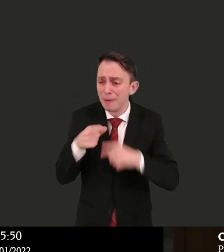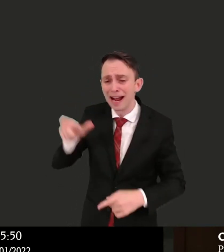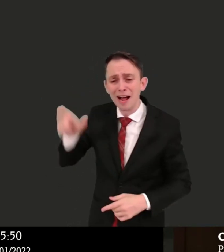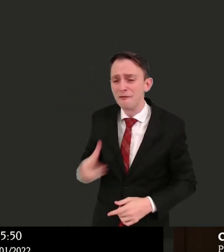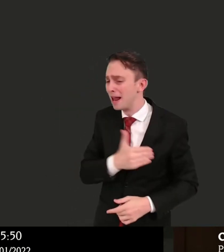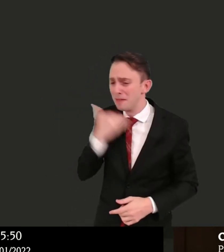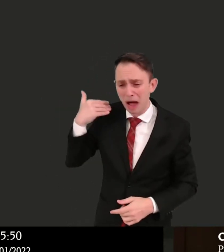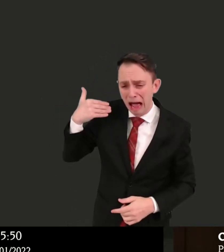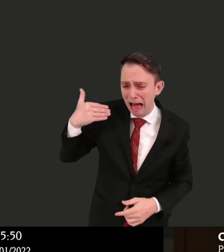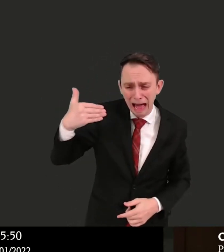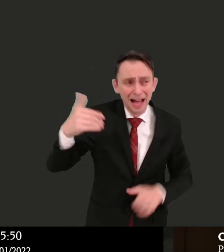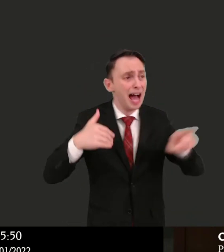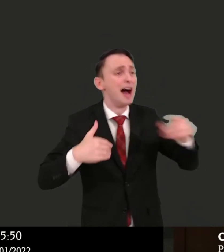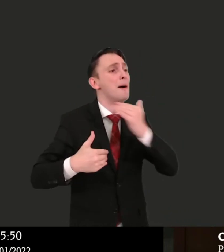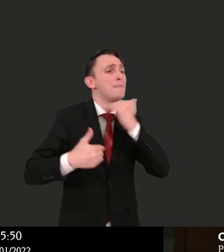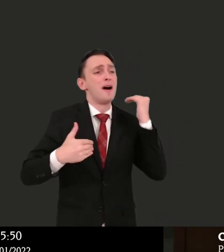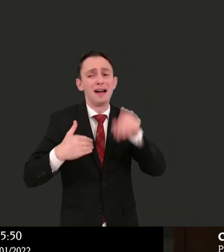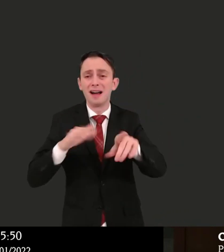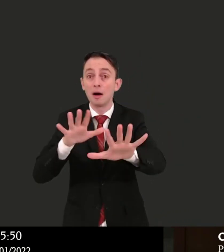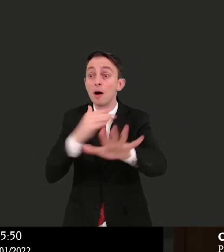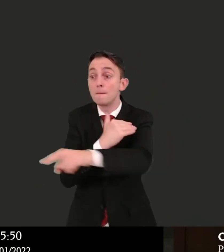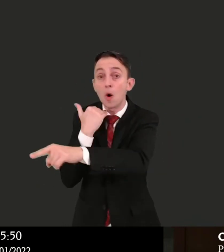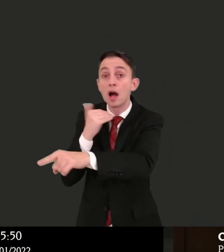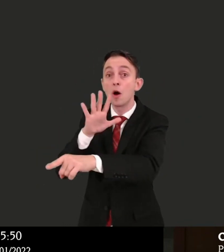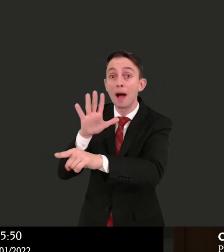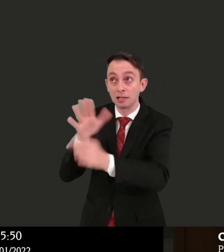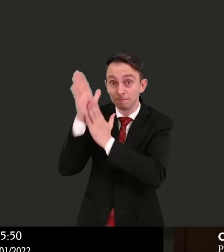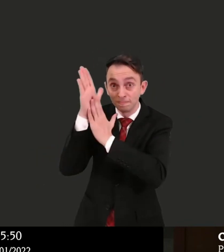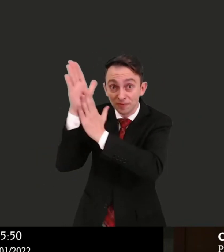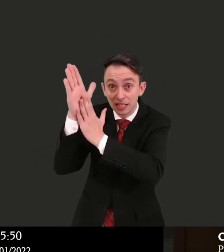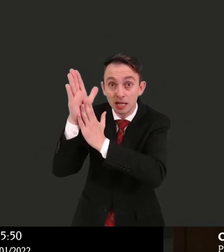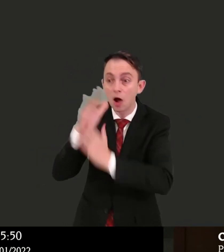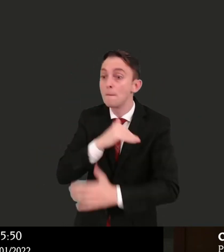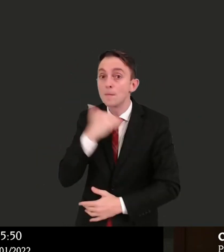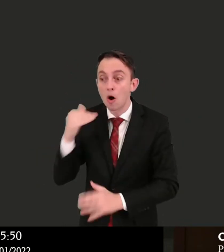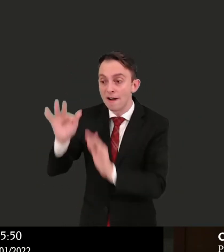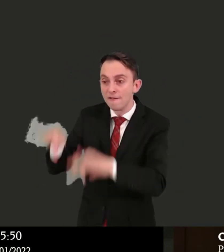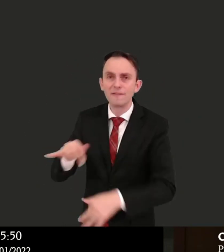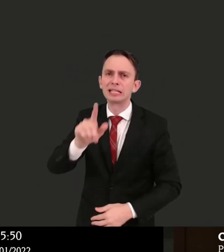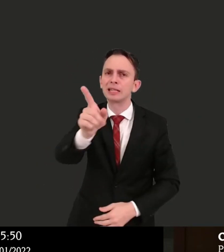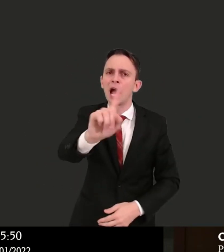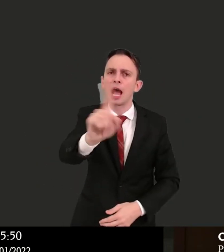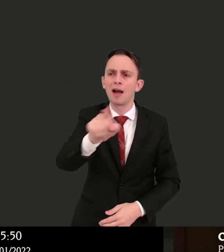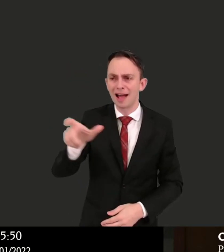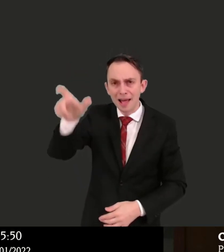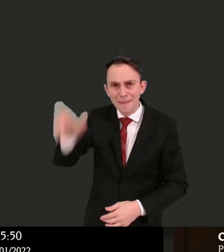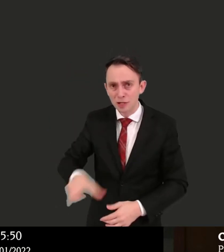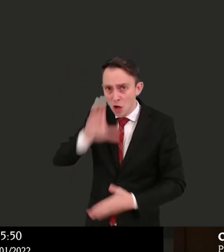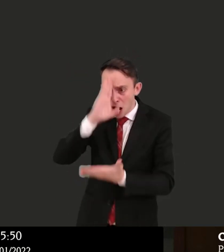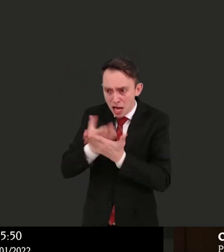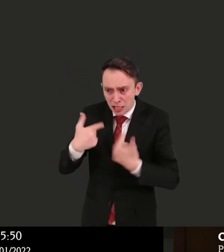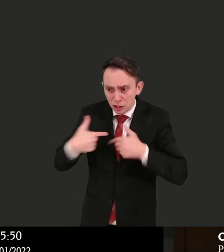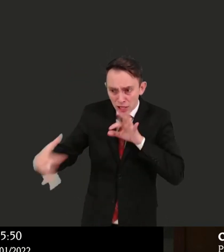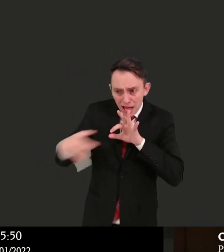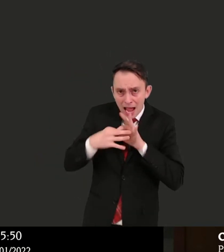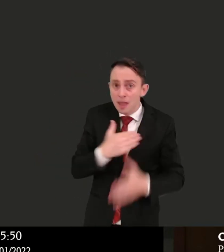cidade. Aquele que tombou fiel não morreu. O Senhor falou: aqueles que estão em mim não morrem, mas passa dessa vida